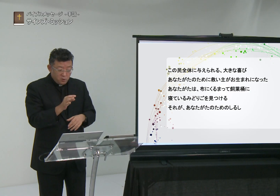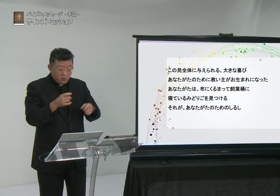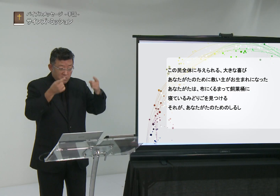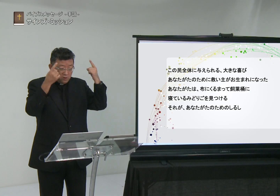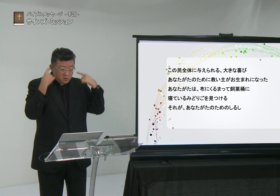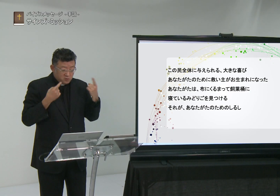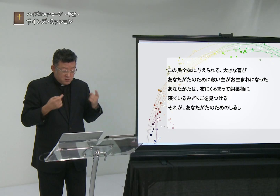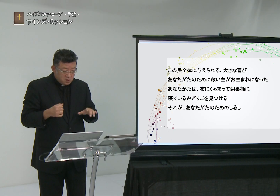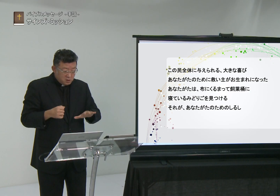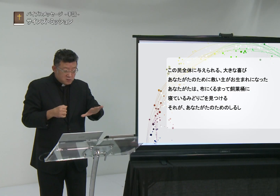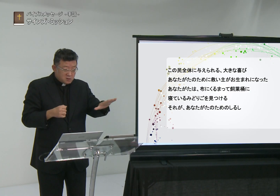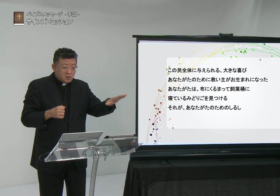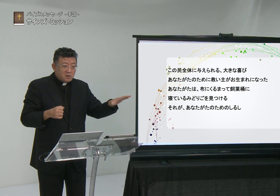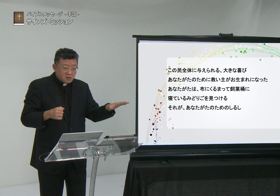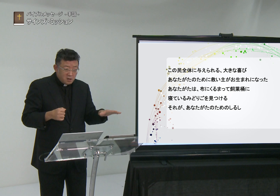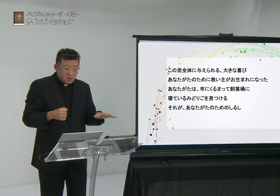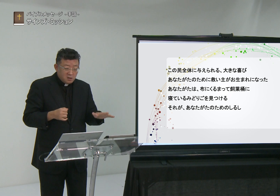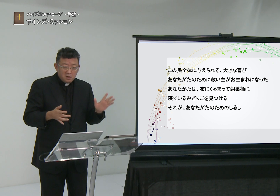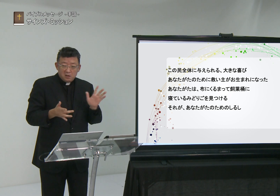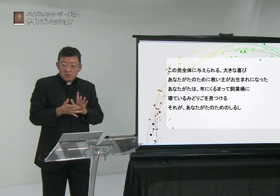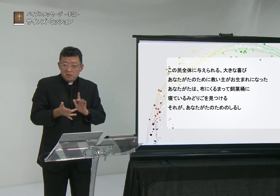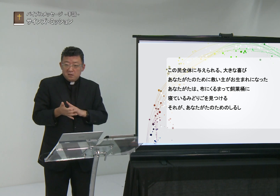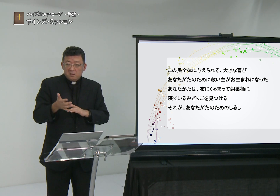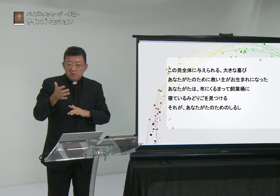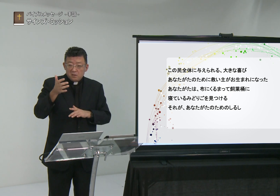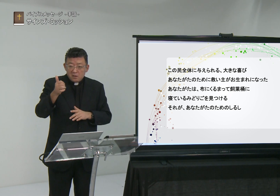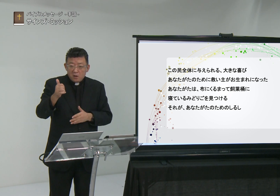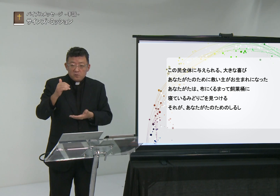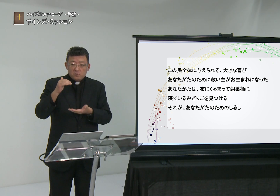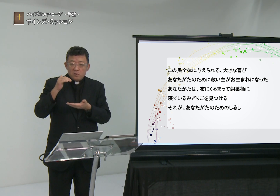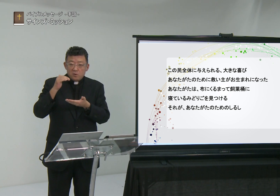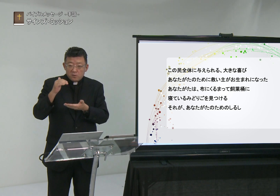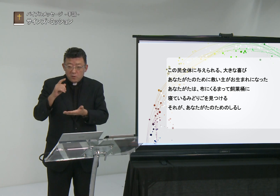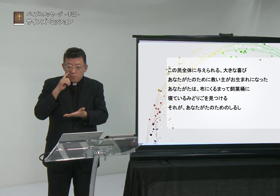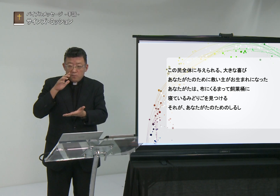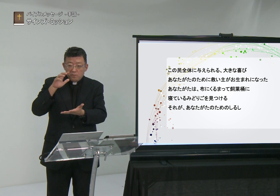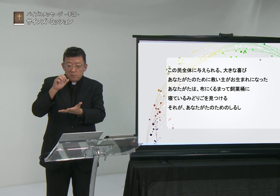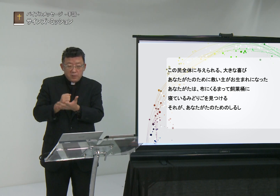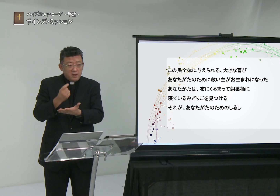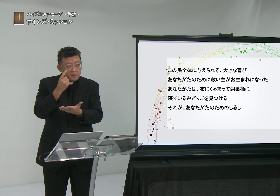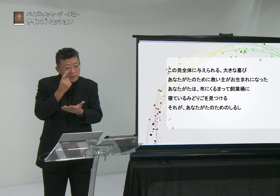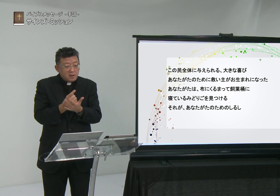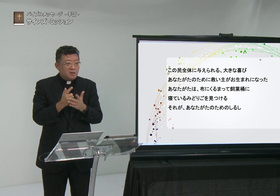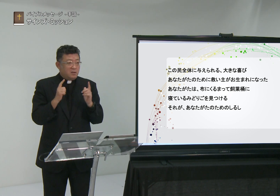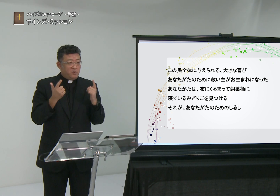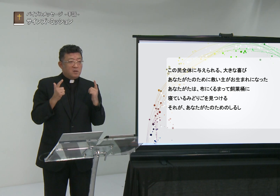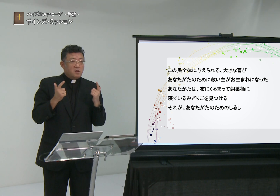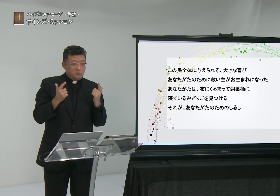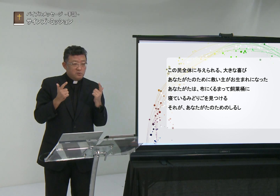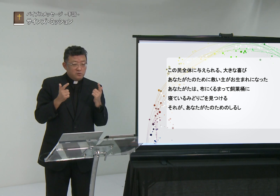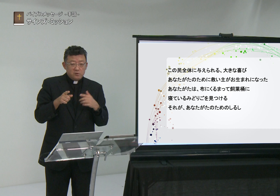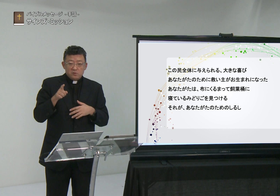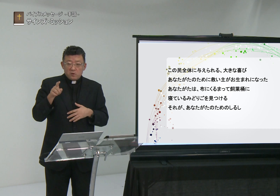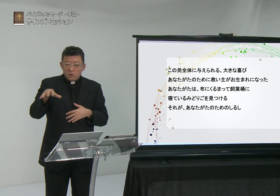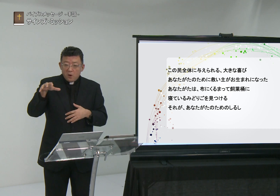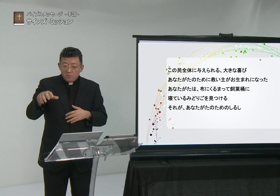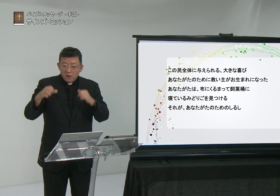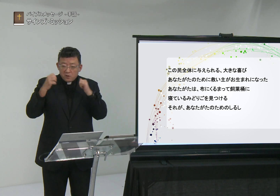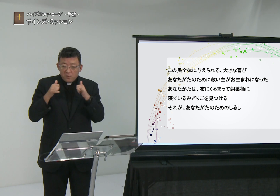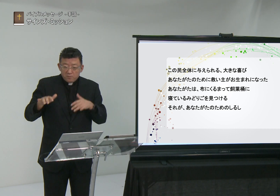つまりこの要素を見ると羊飼いたちはイエスを見つけ出す